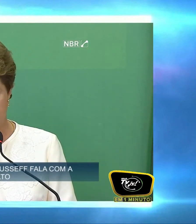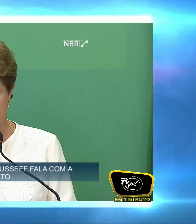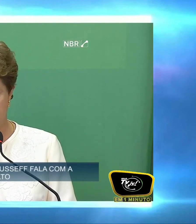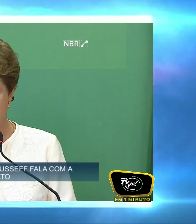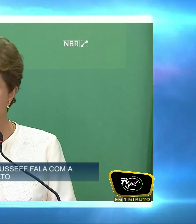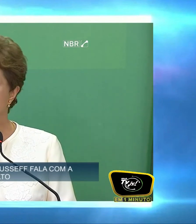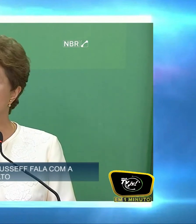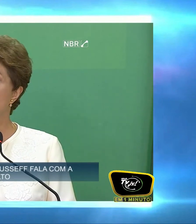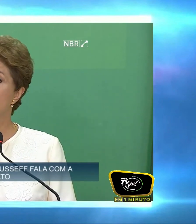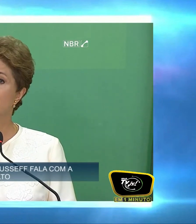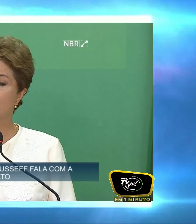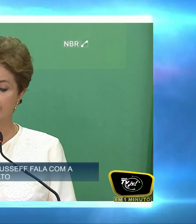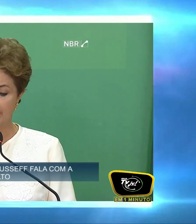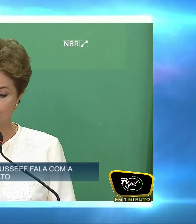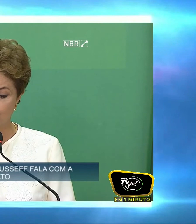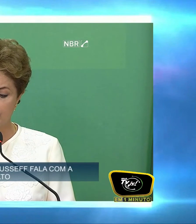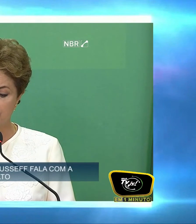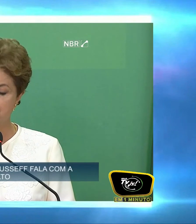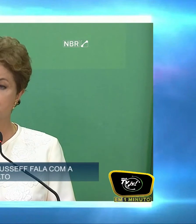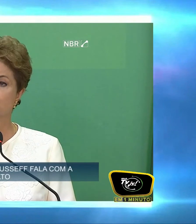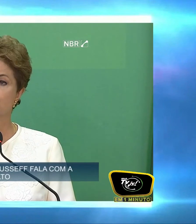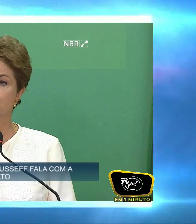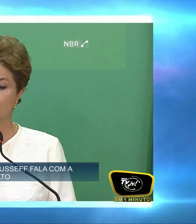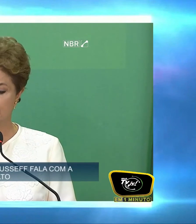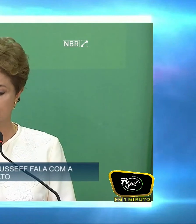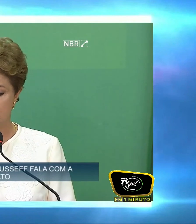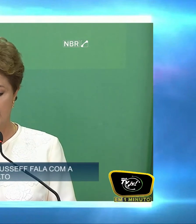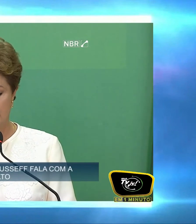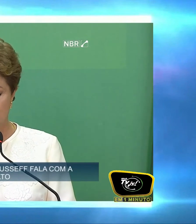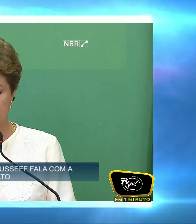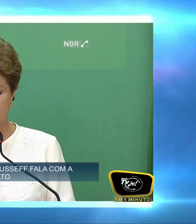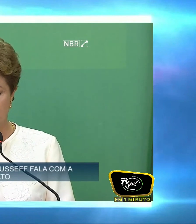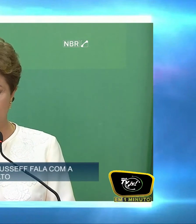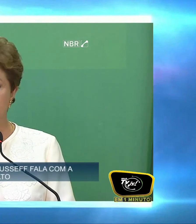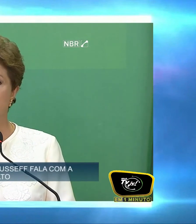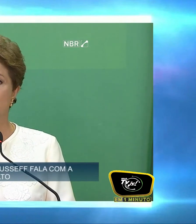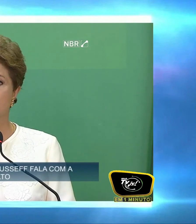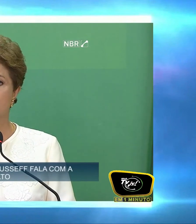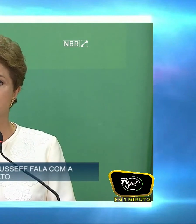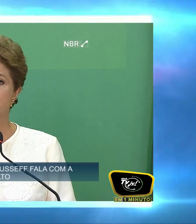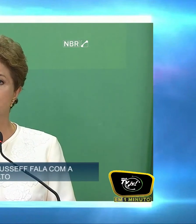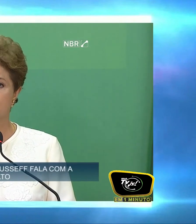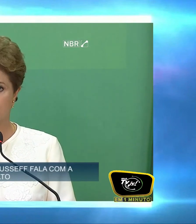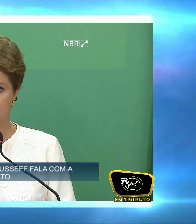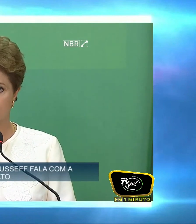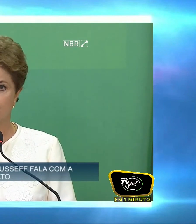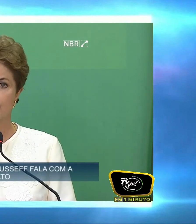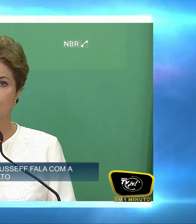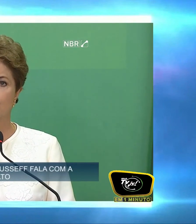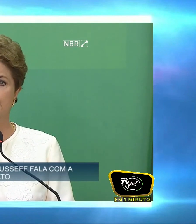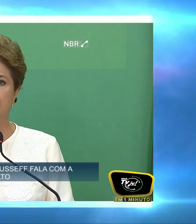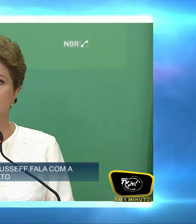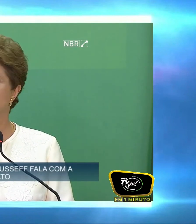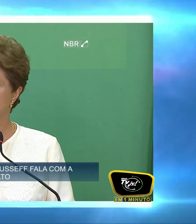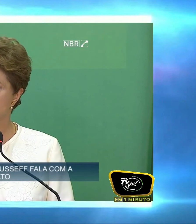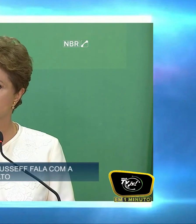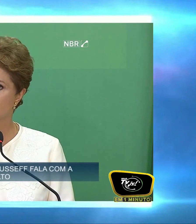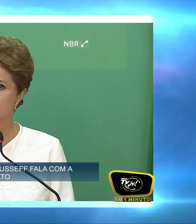tranquilidade e confiar nas nossas instituições e no Estado Democrático de Direito. Obrigado a todos